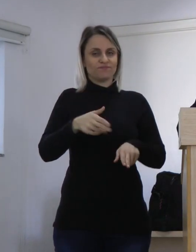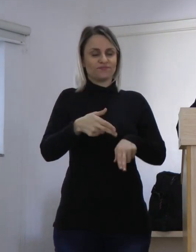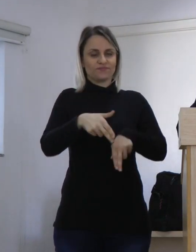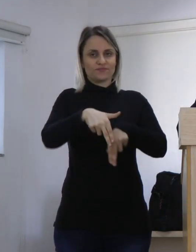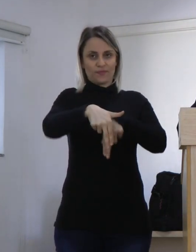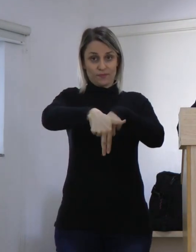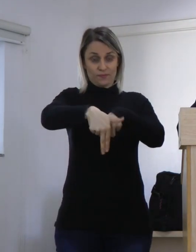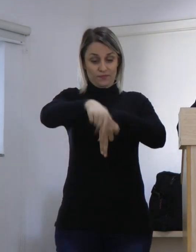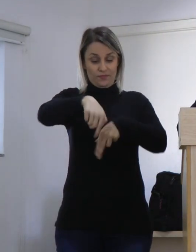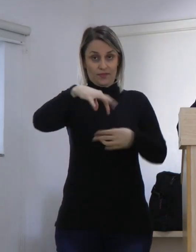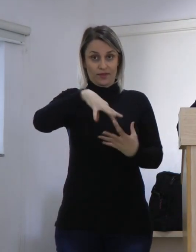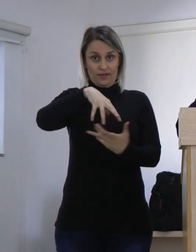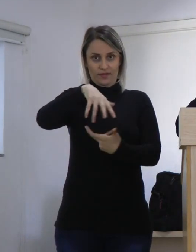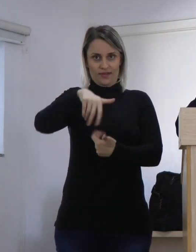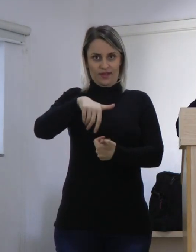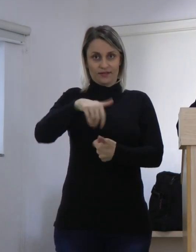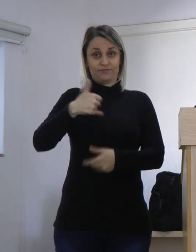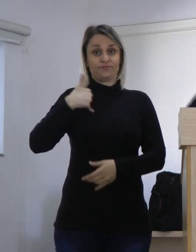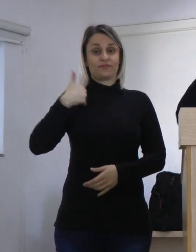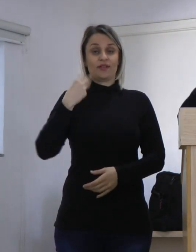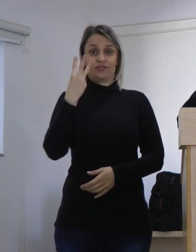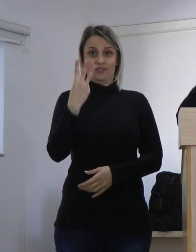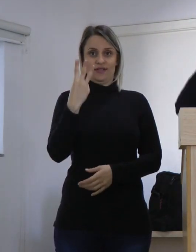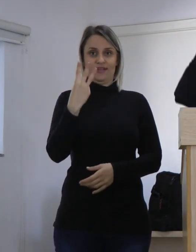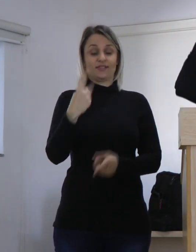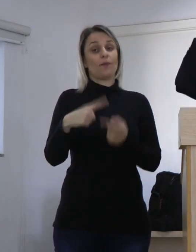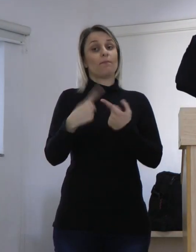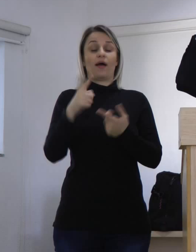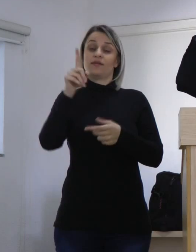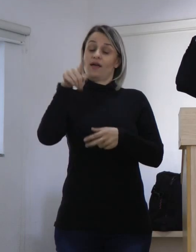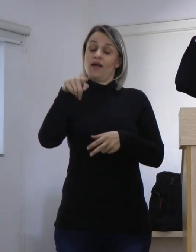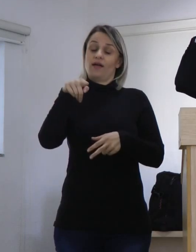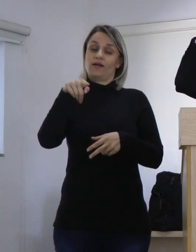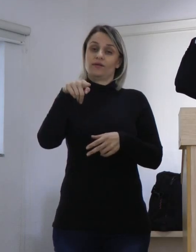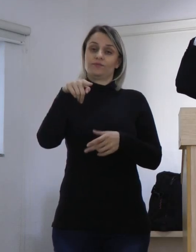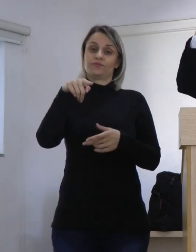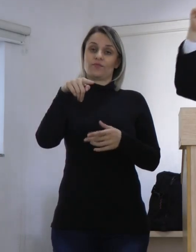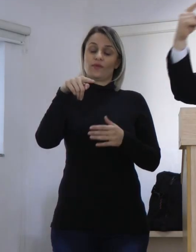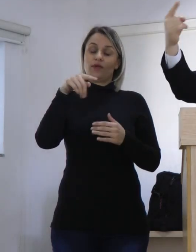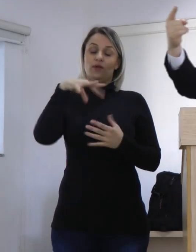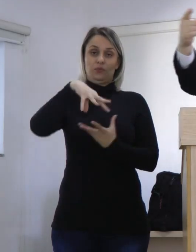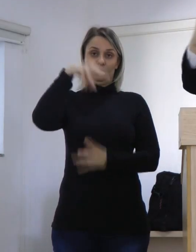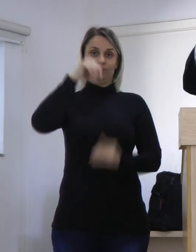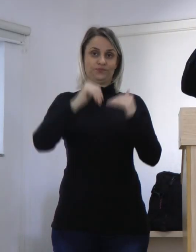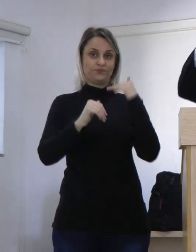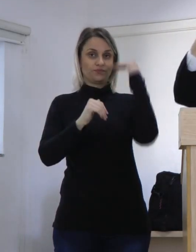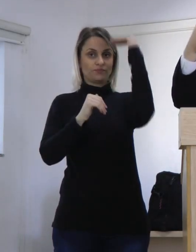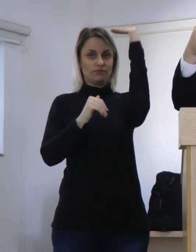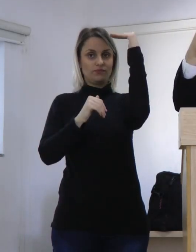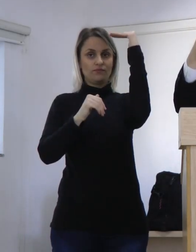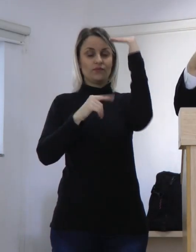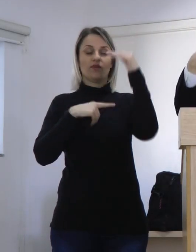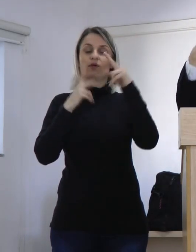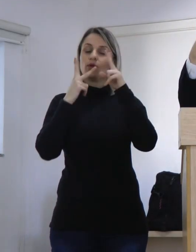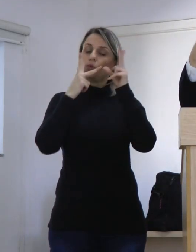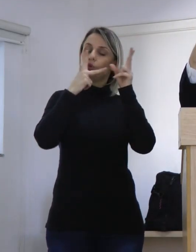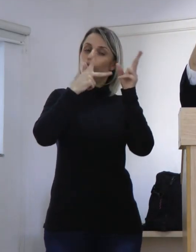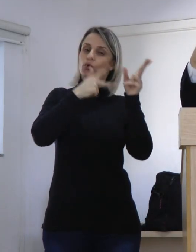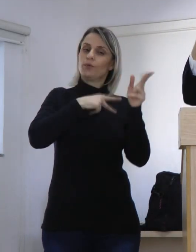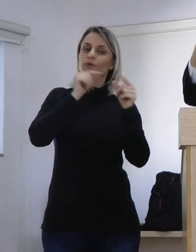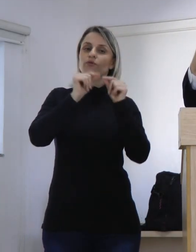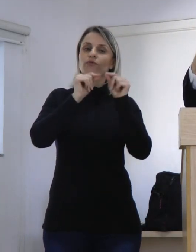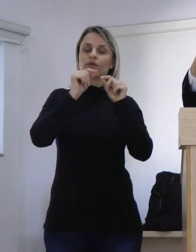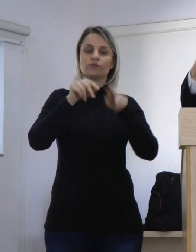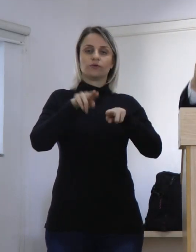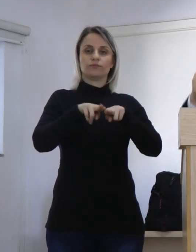espírito superior, durante o sono físico ele sai do corpo. E através daquele aparelho especial, ele